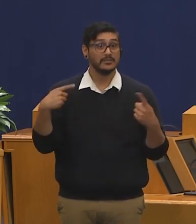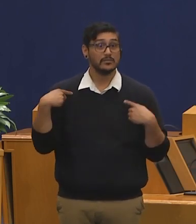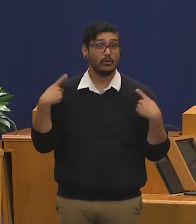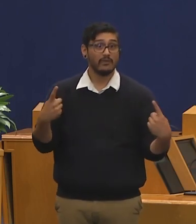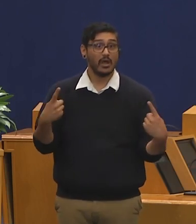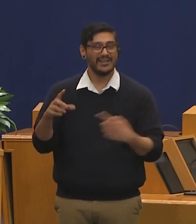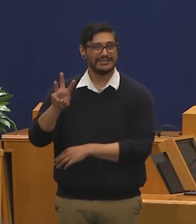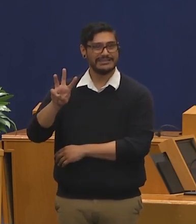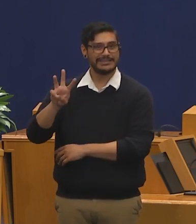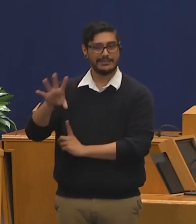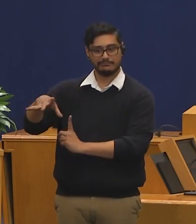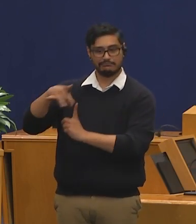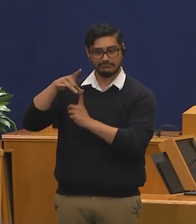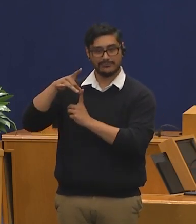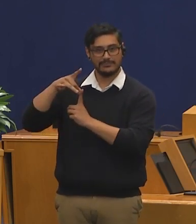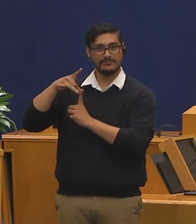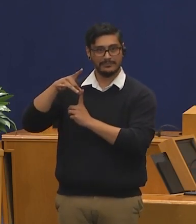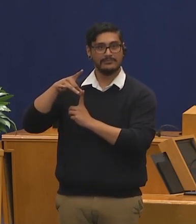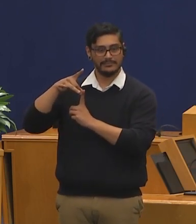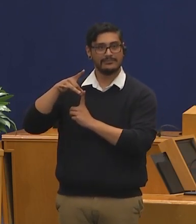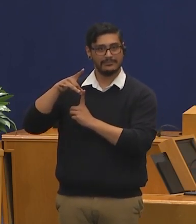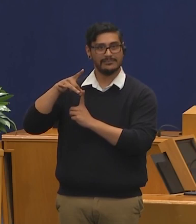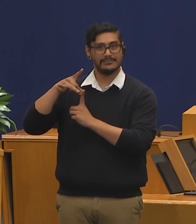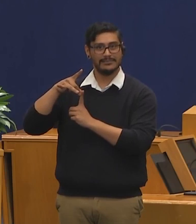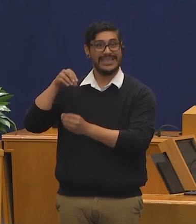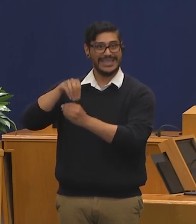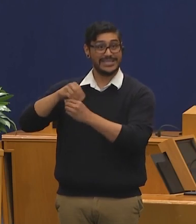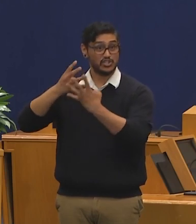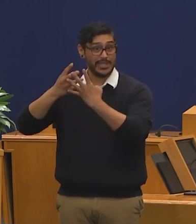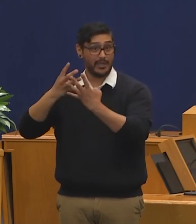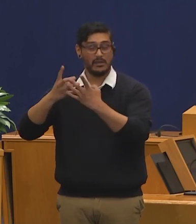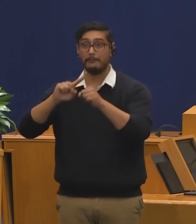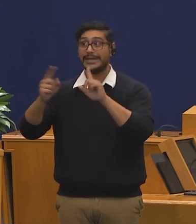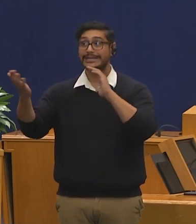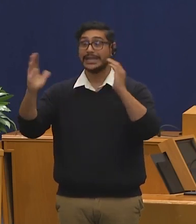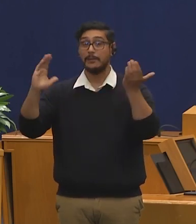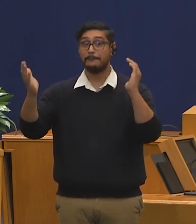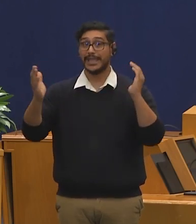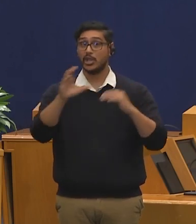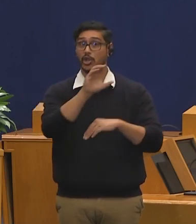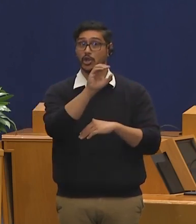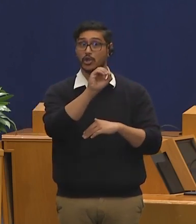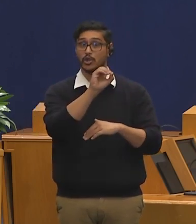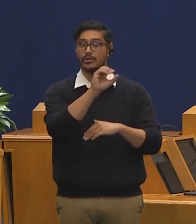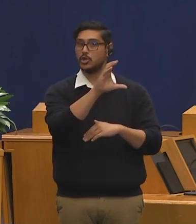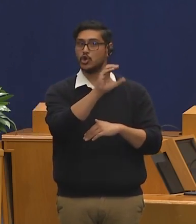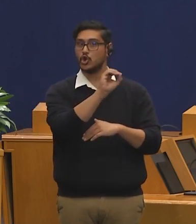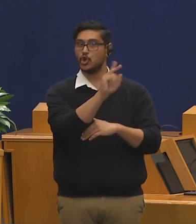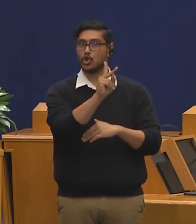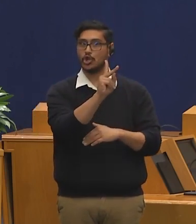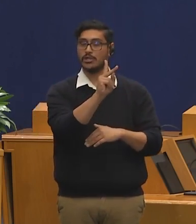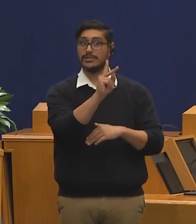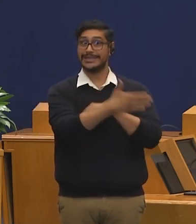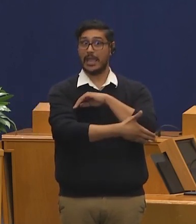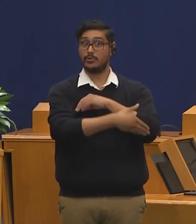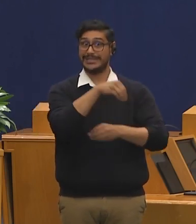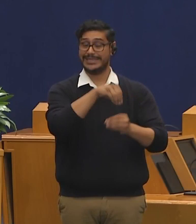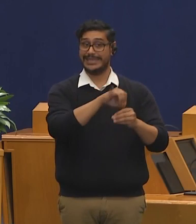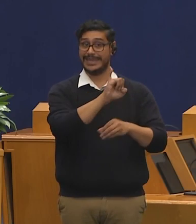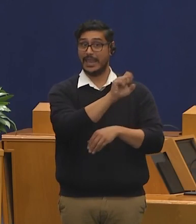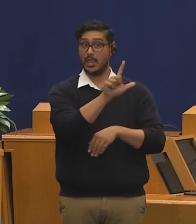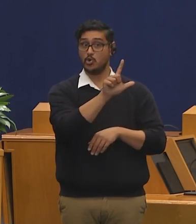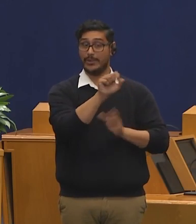tenemos dentro de las cárceles, pero en comparación, por ejemplo, con el condado de Cook en el estado de Illinois, ellos tienen más